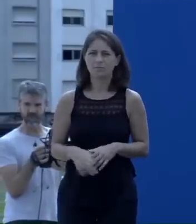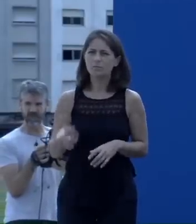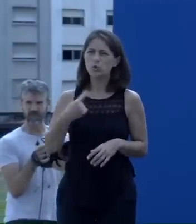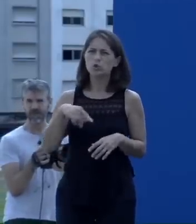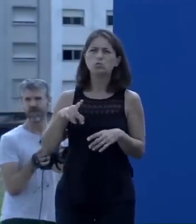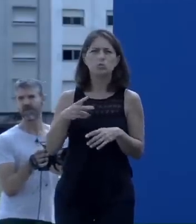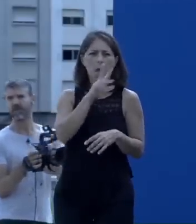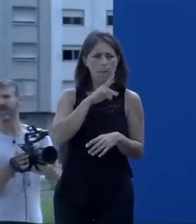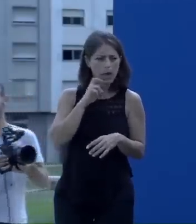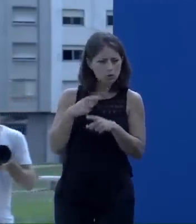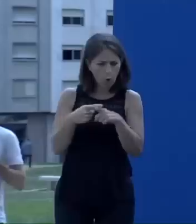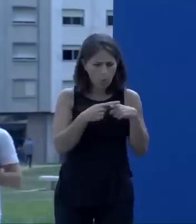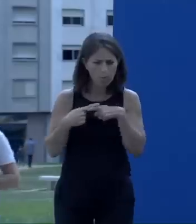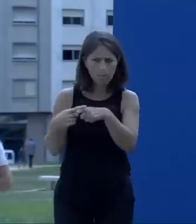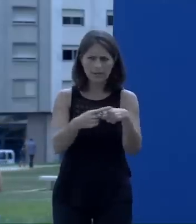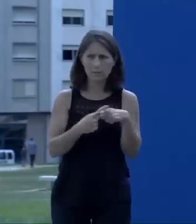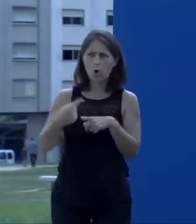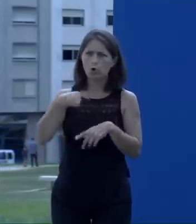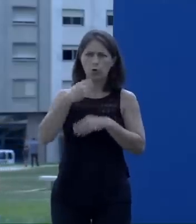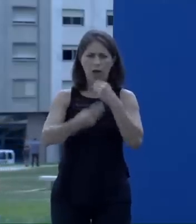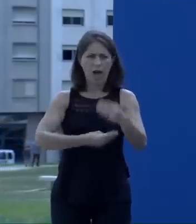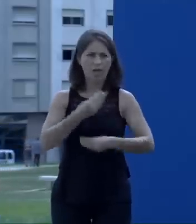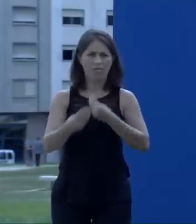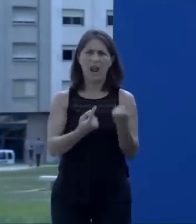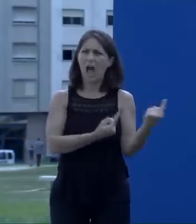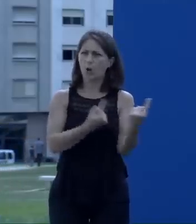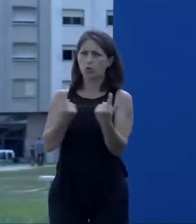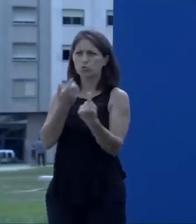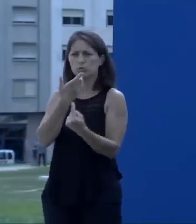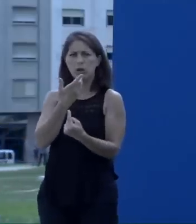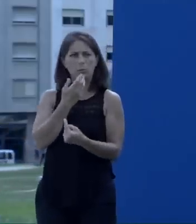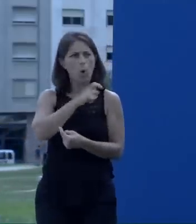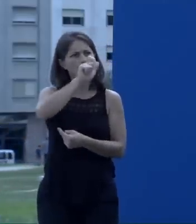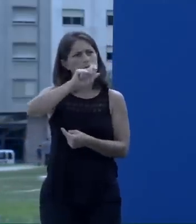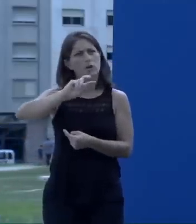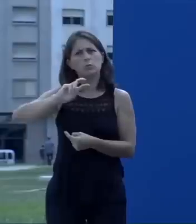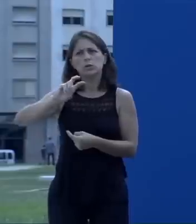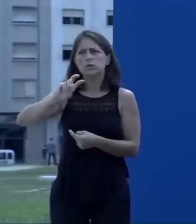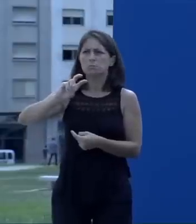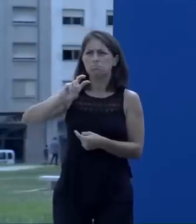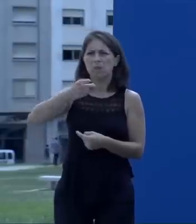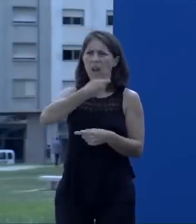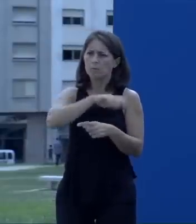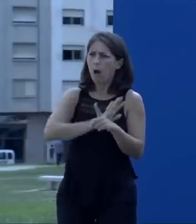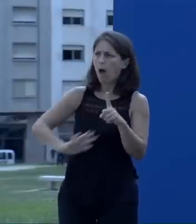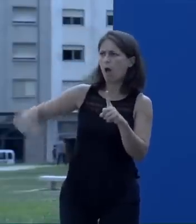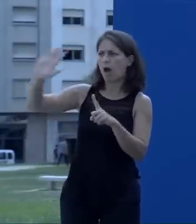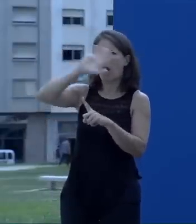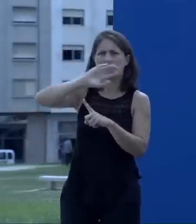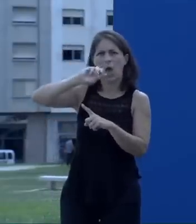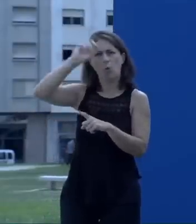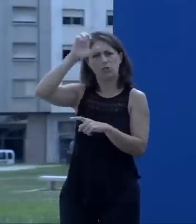Compartimos unha serie de valores que queremos realizar como sociedade, algúns deles que nos poñen en común cos demais nacións do Estado e de Europa.